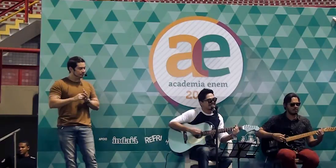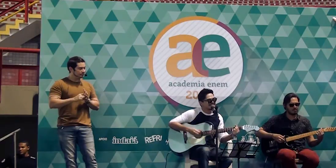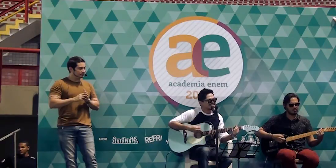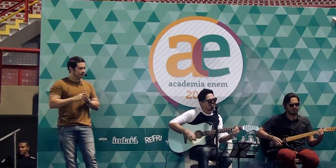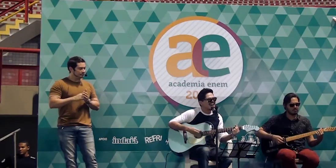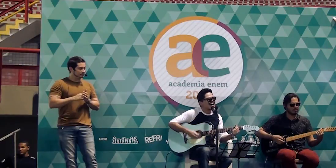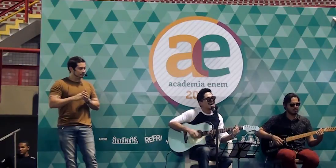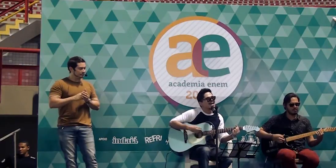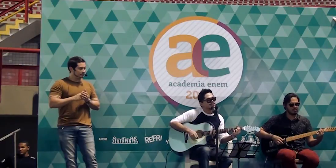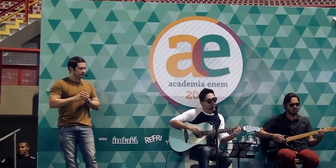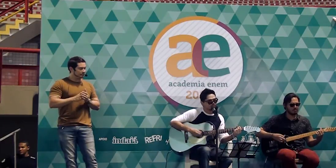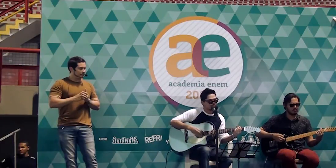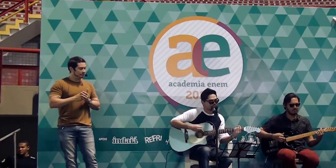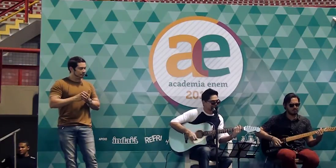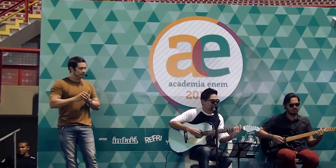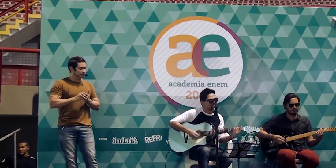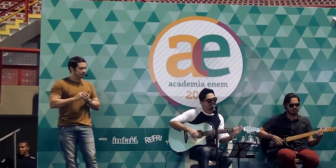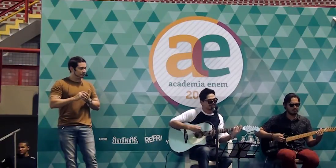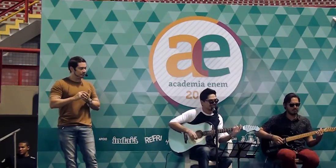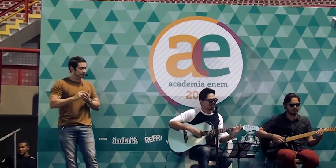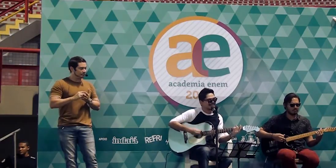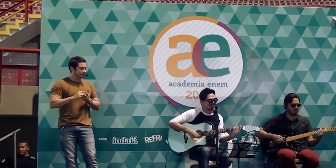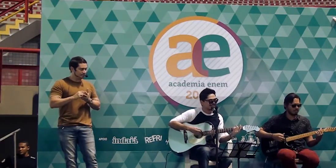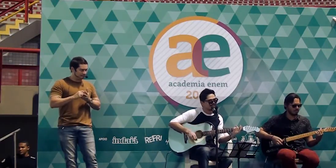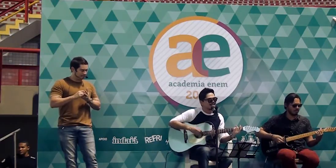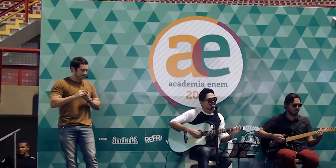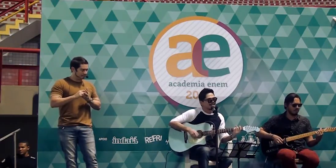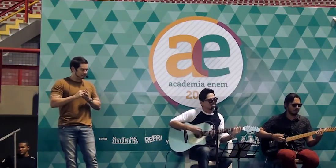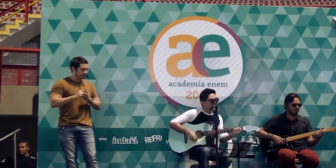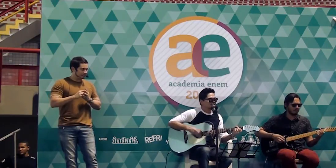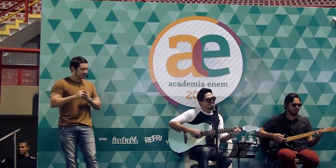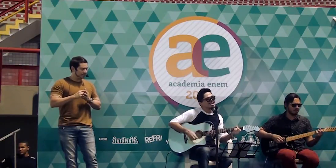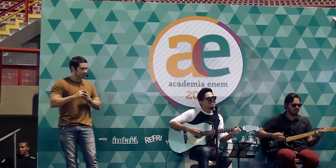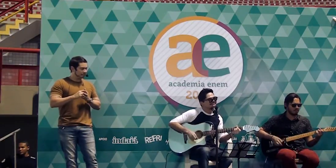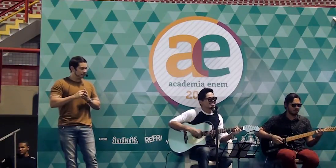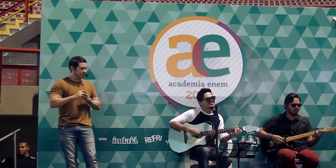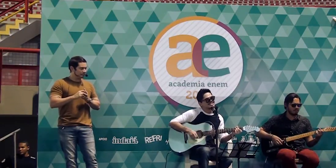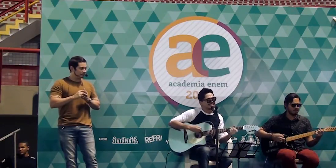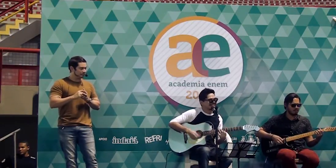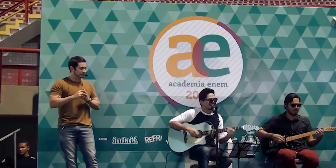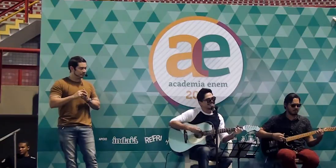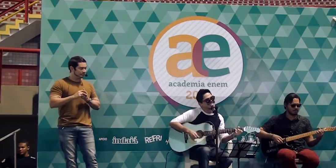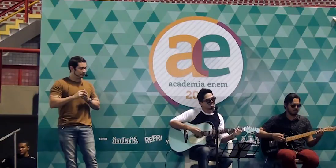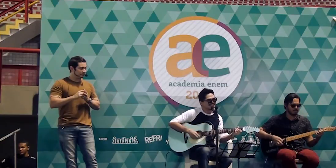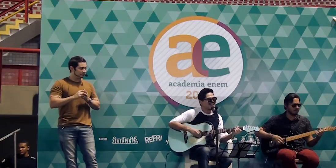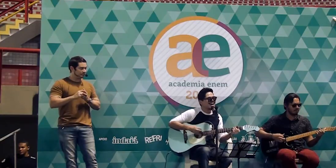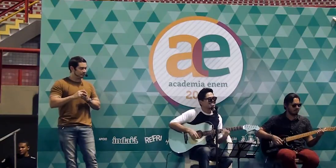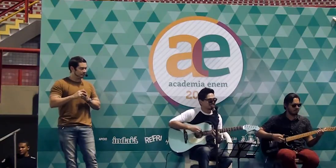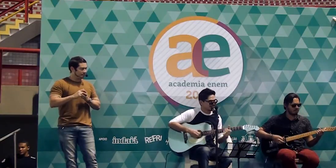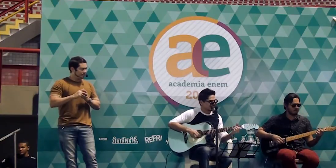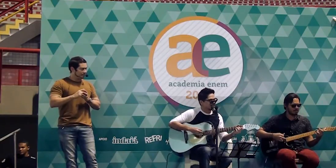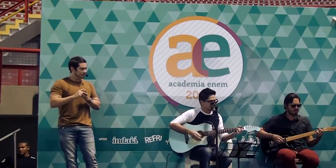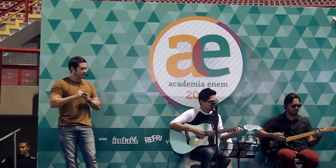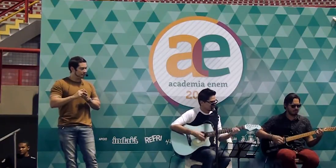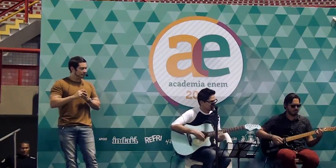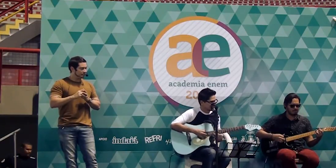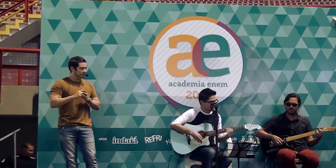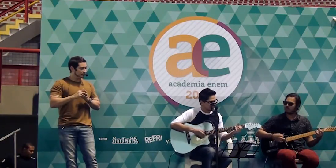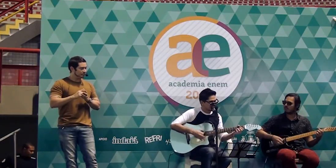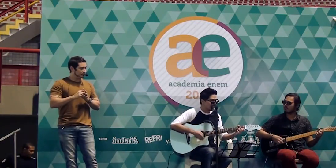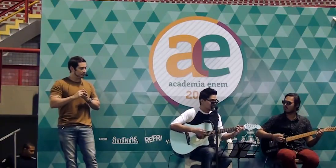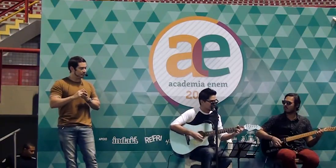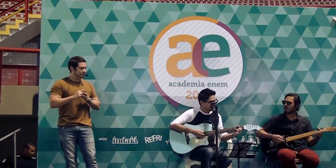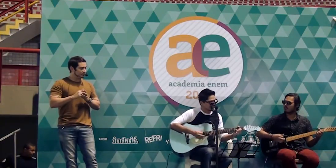uma criança, de tudo que ver até ali. E decidiu entrar de vez naquela dança, sabia que você